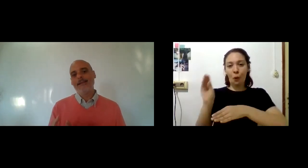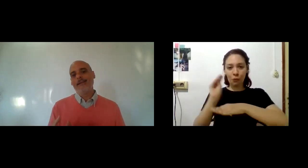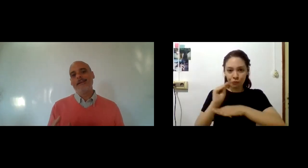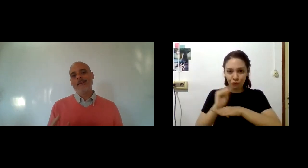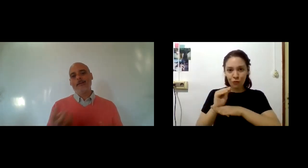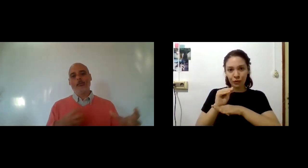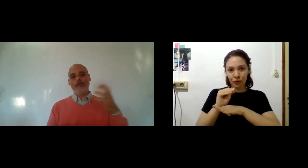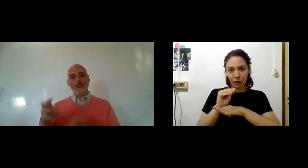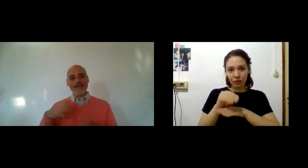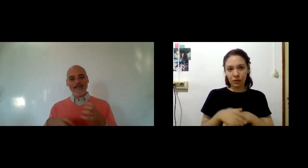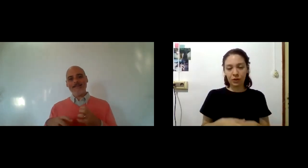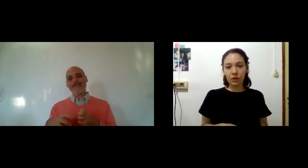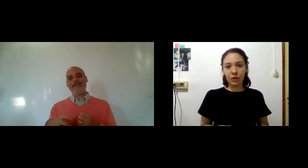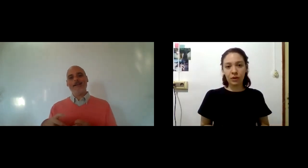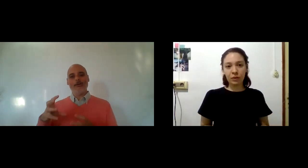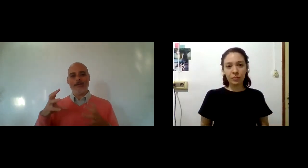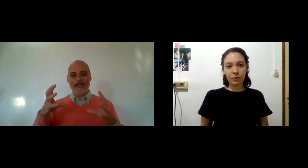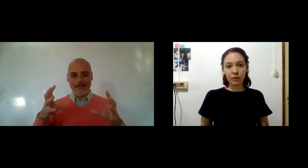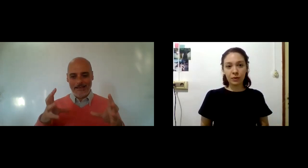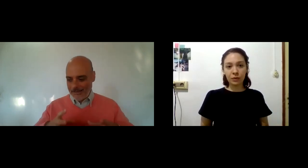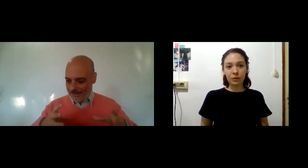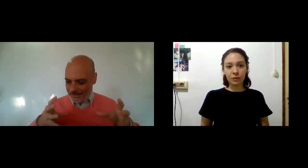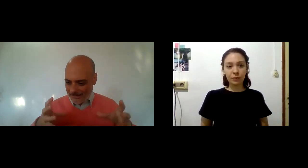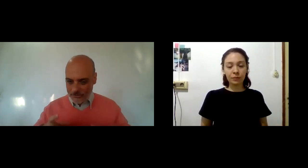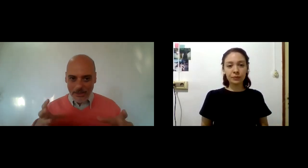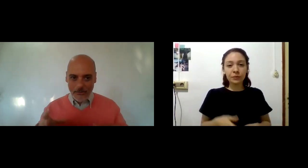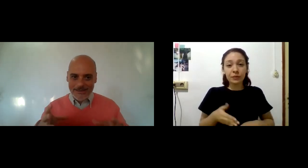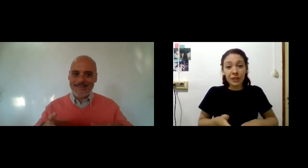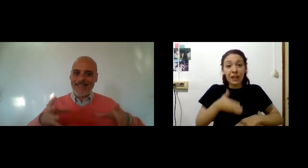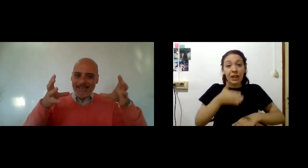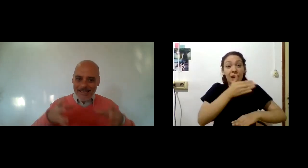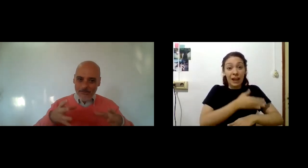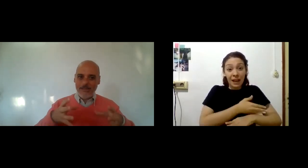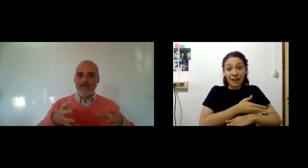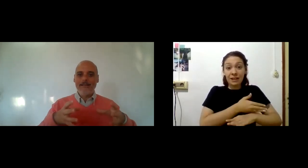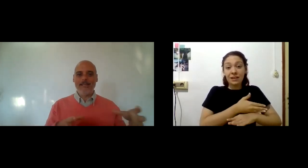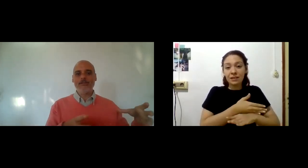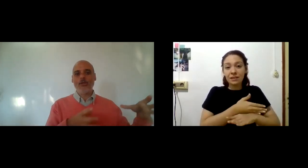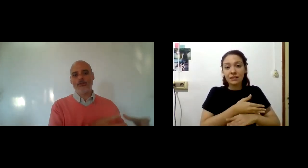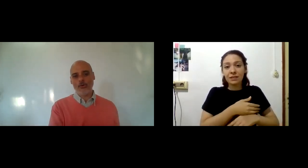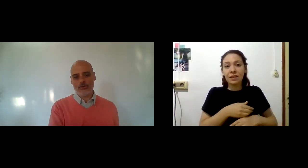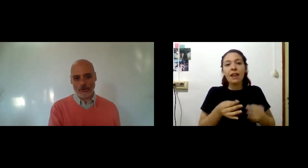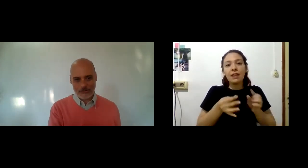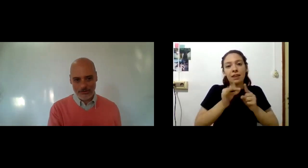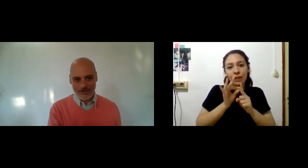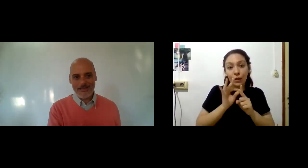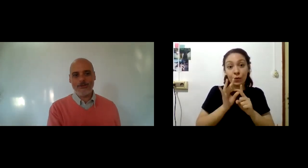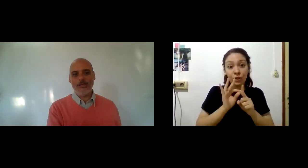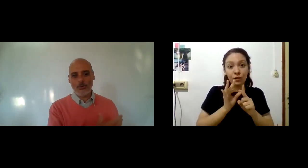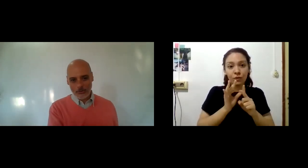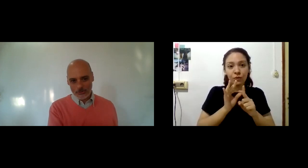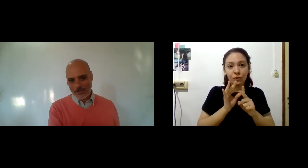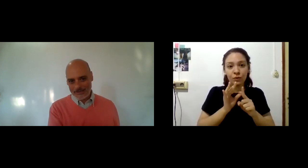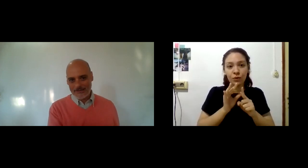Entonces, volviendo para atrás, la tecnicatura nuestra se inscribe dentro de los estudios sordos, que